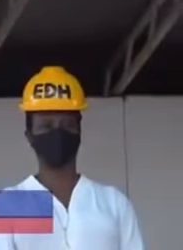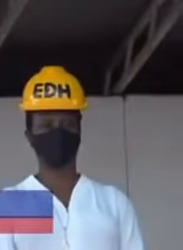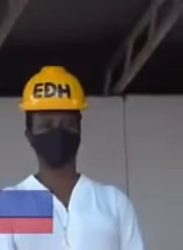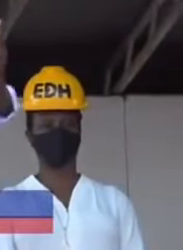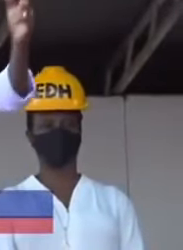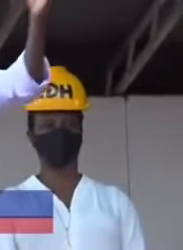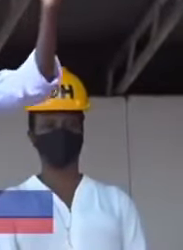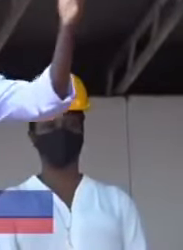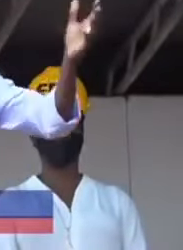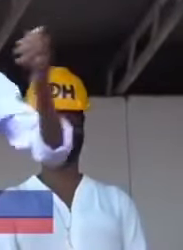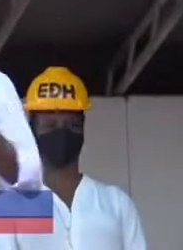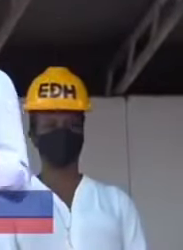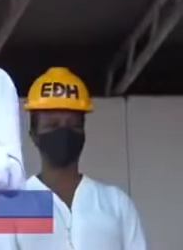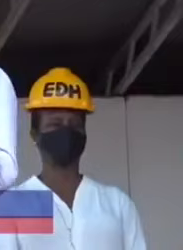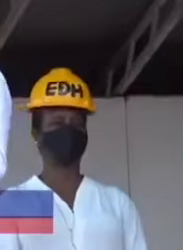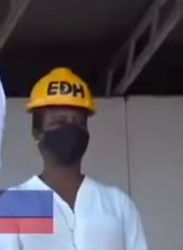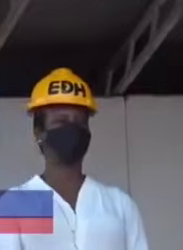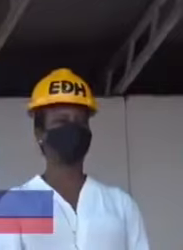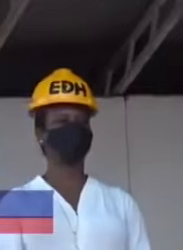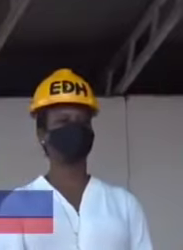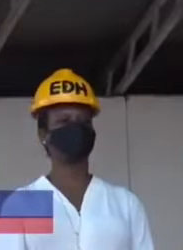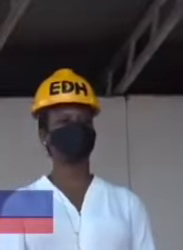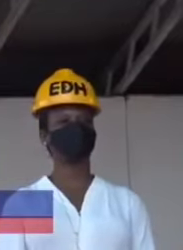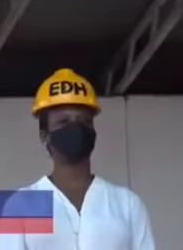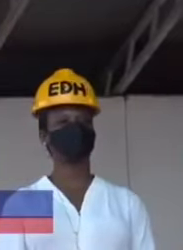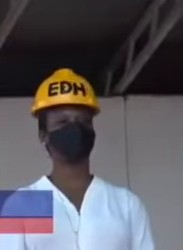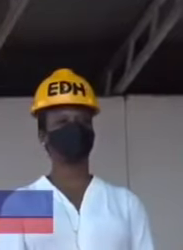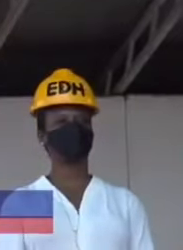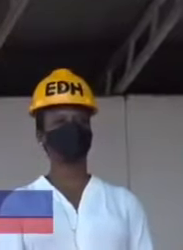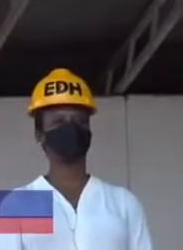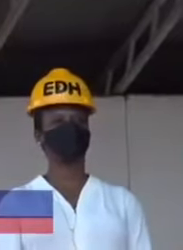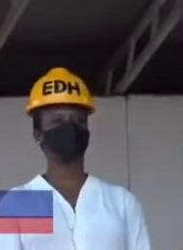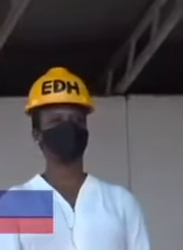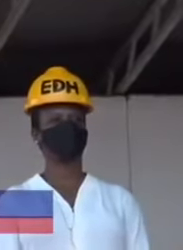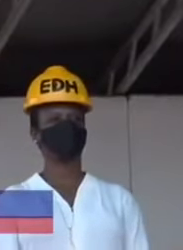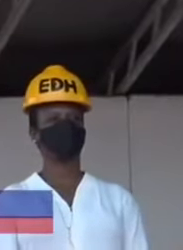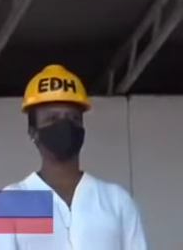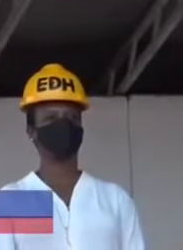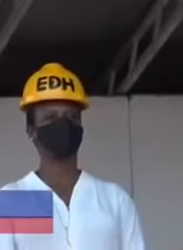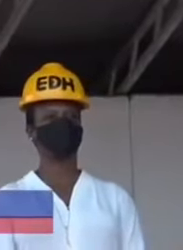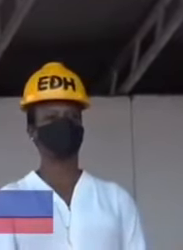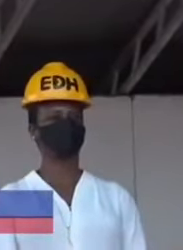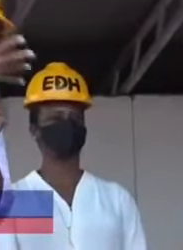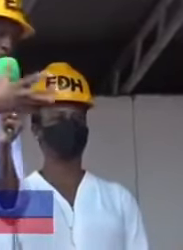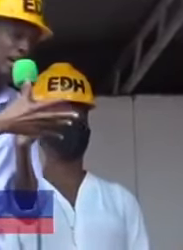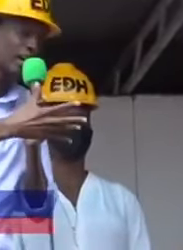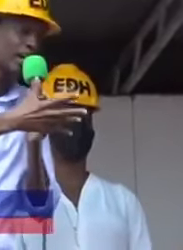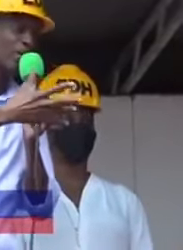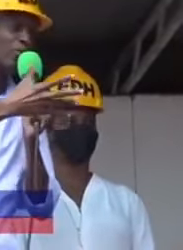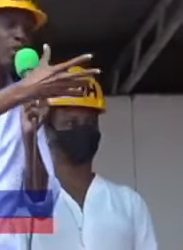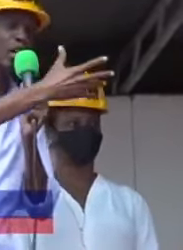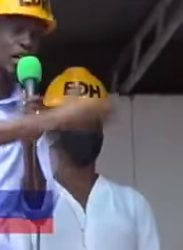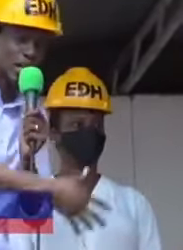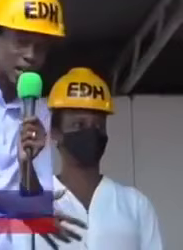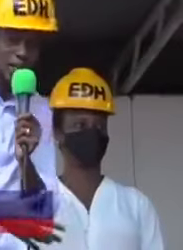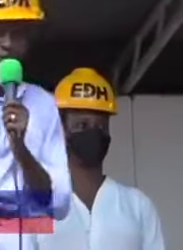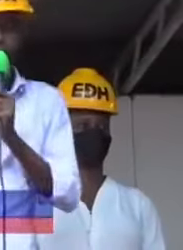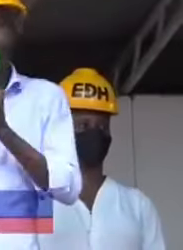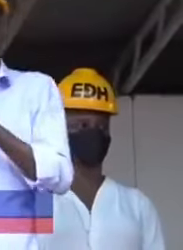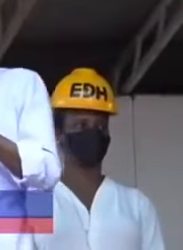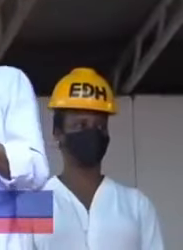miracle pour nous faire route limbé pour arriver à